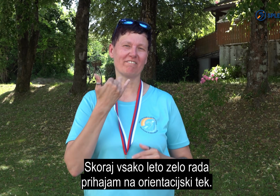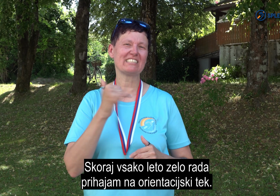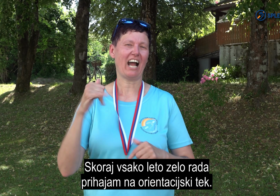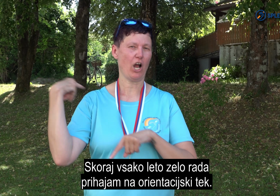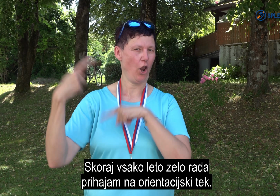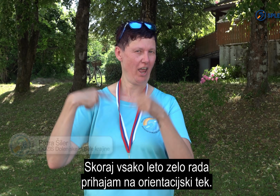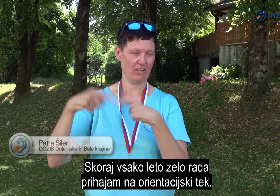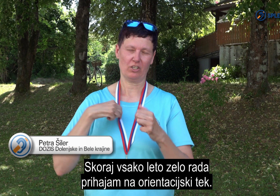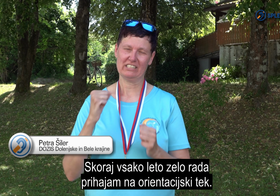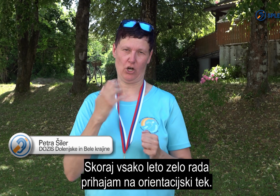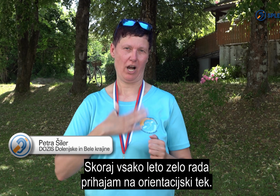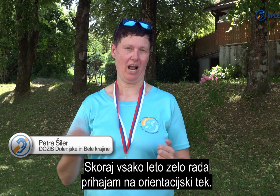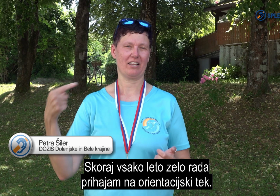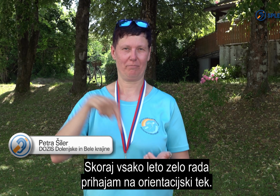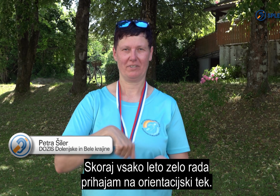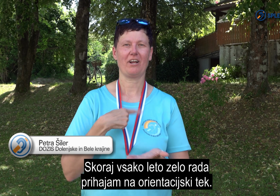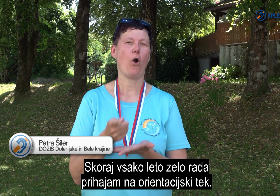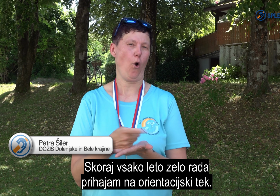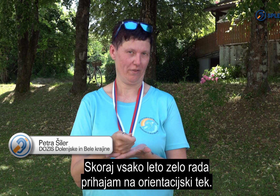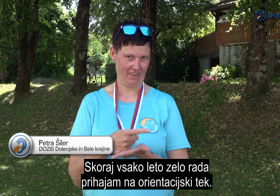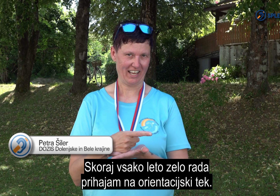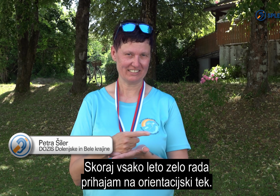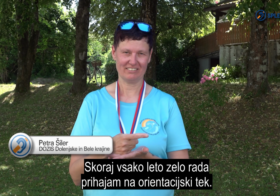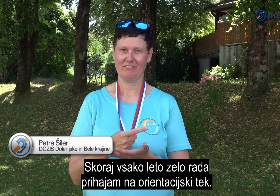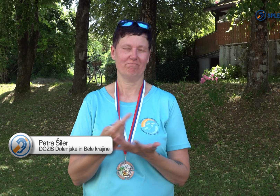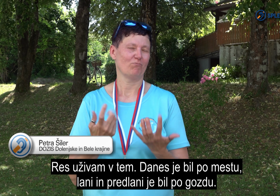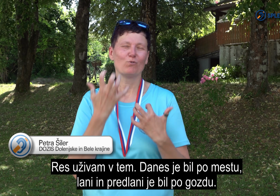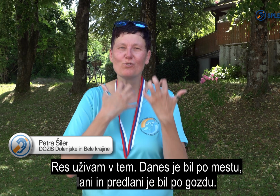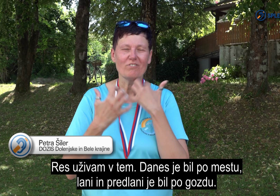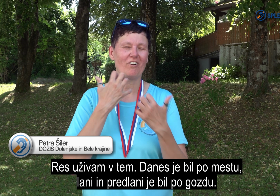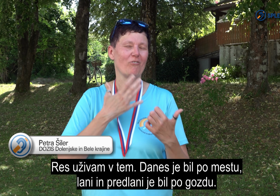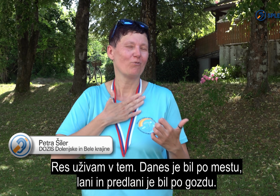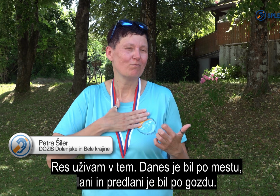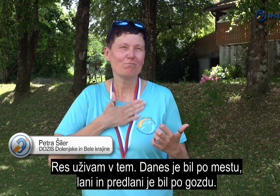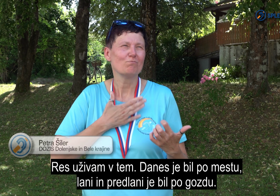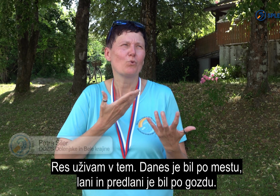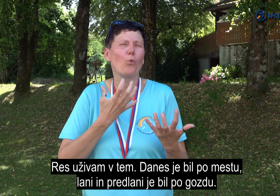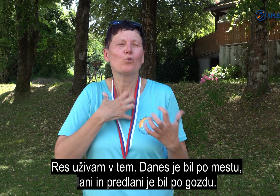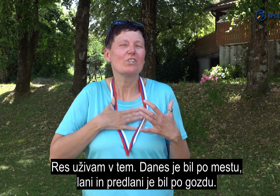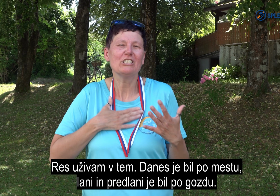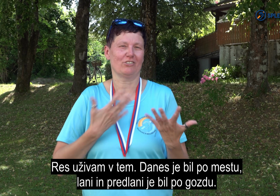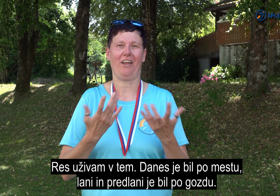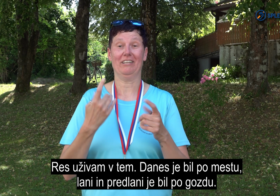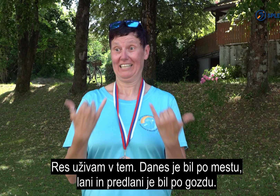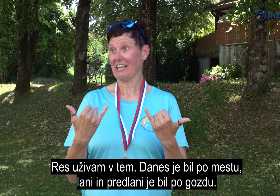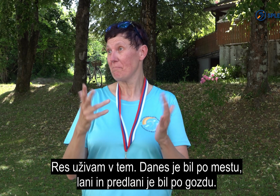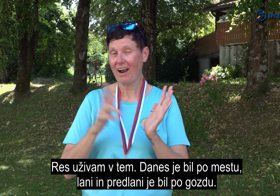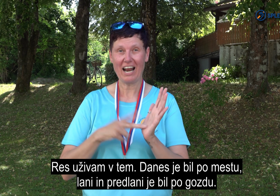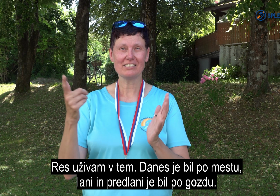Skoraj vsako leto zelo rada prihajam na orientacijski tek, res uživam v tem. Danes je bil po